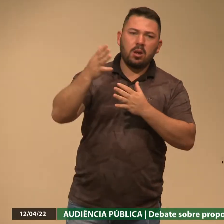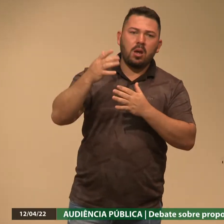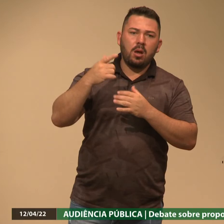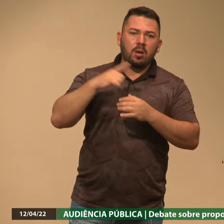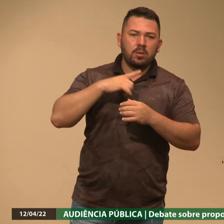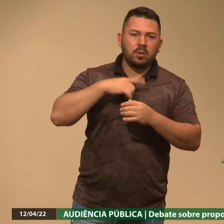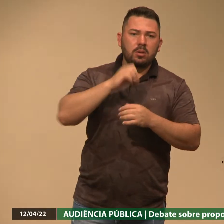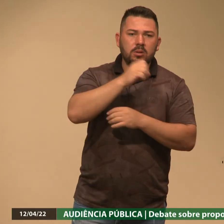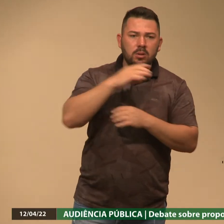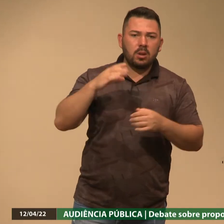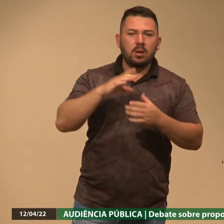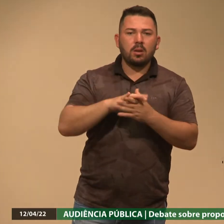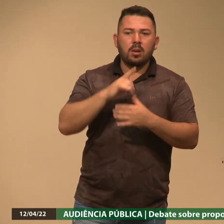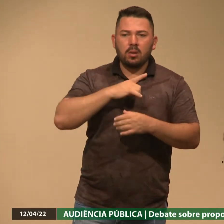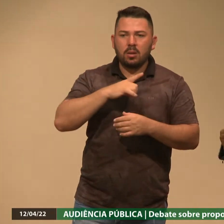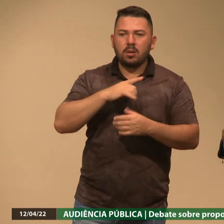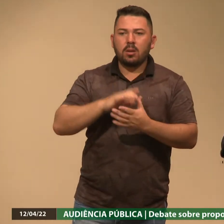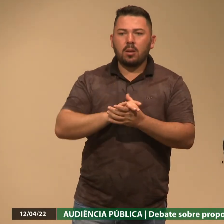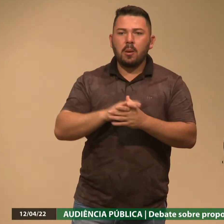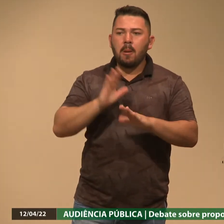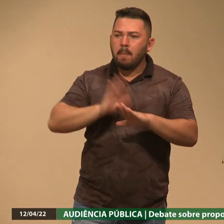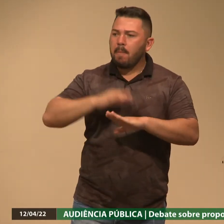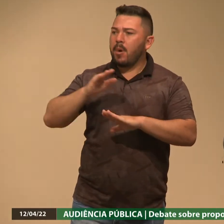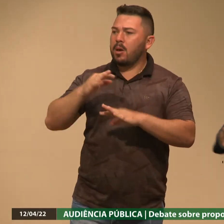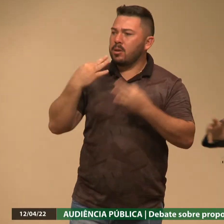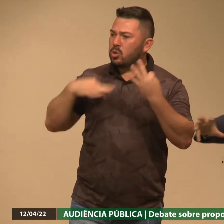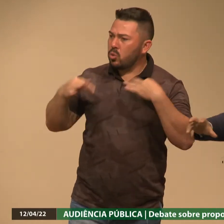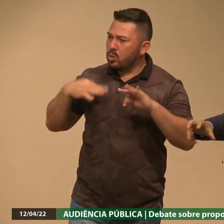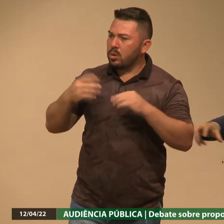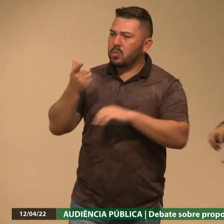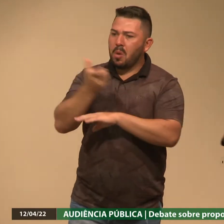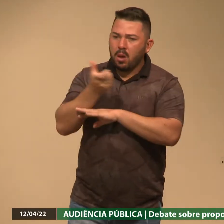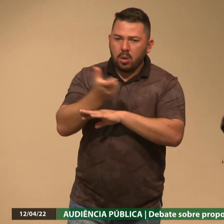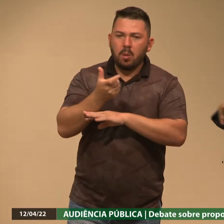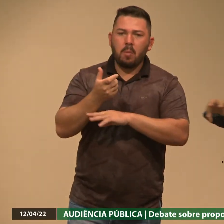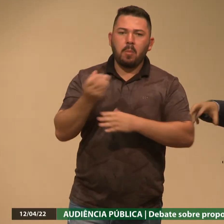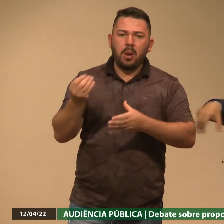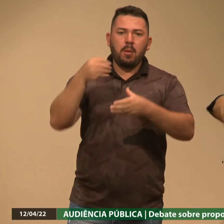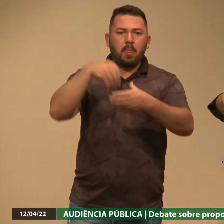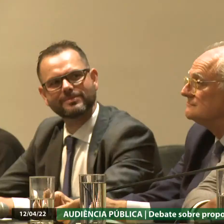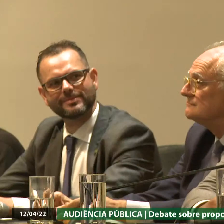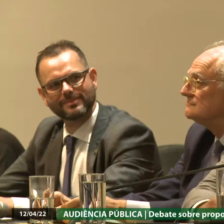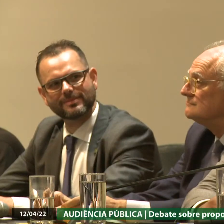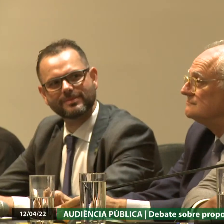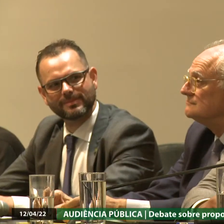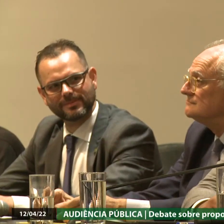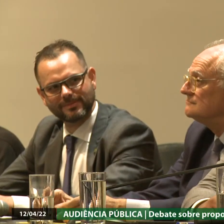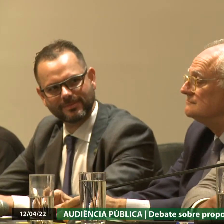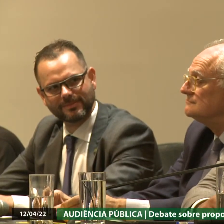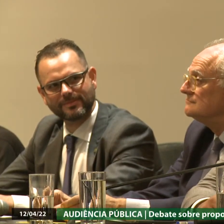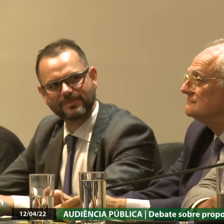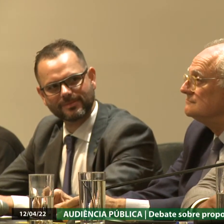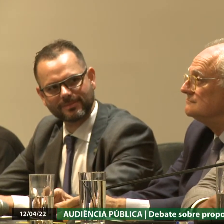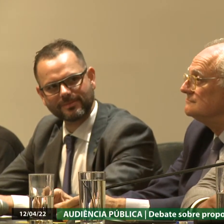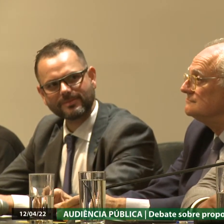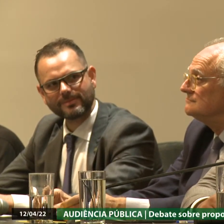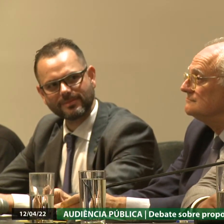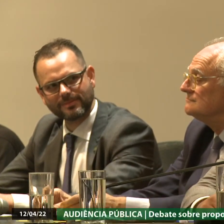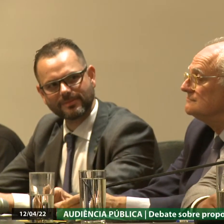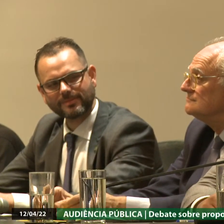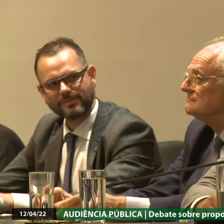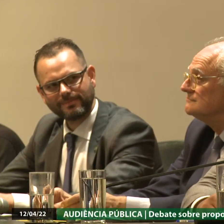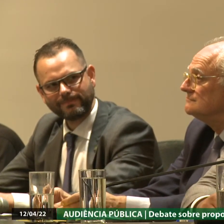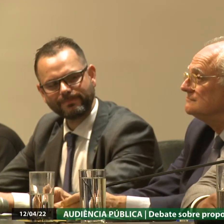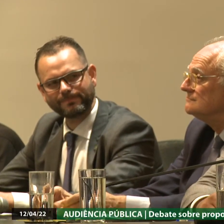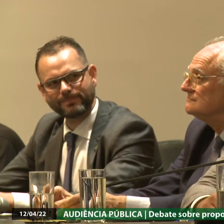de Santa Catarina teve mais essa rota para se integrar a tantas outras para fazer bem